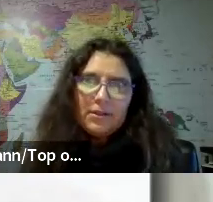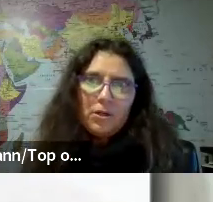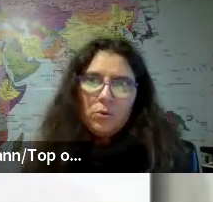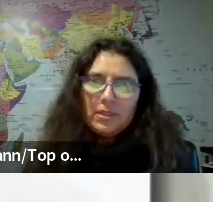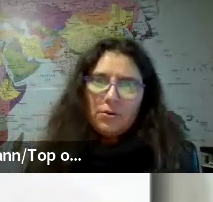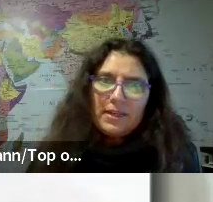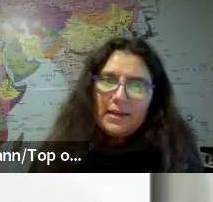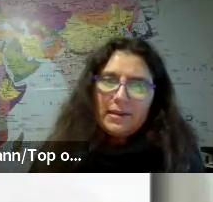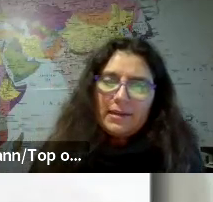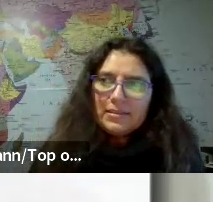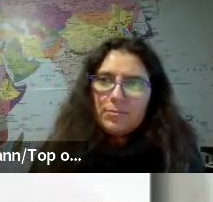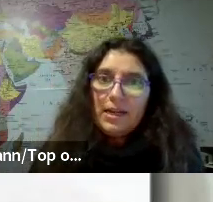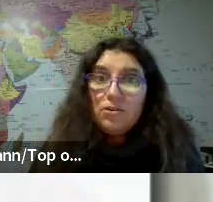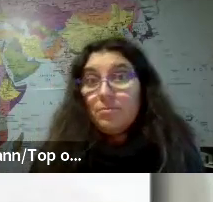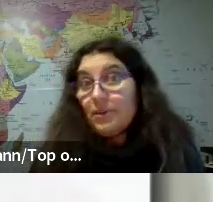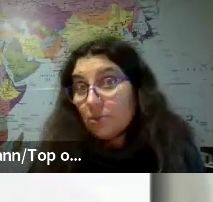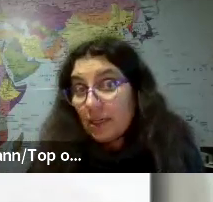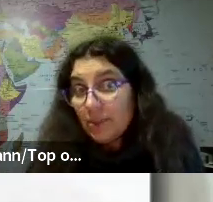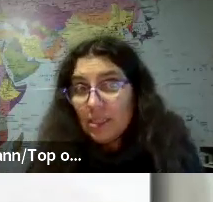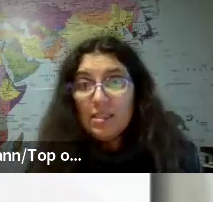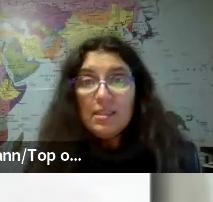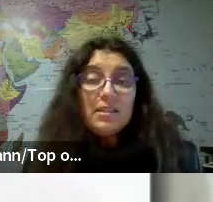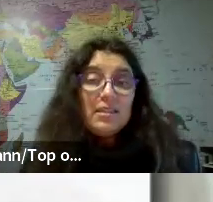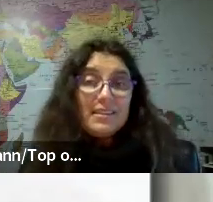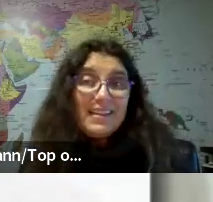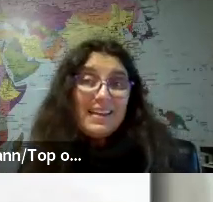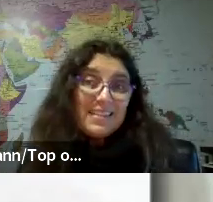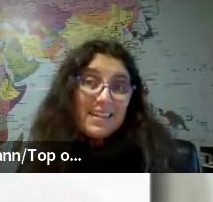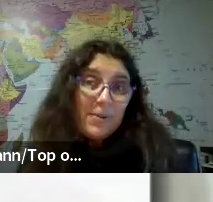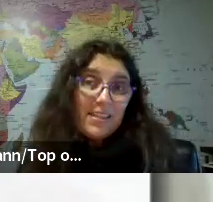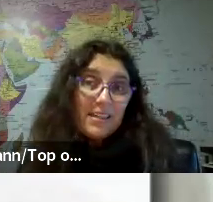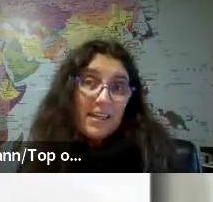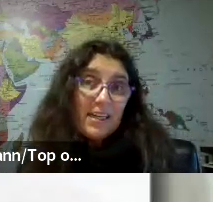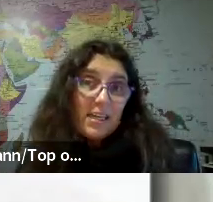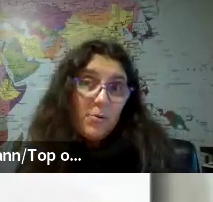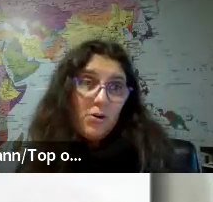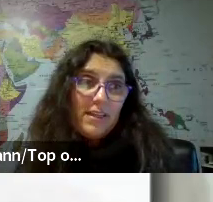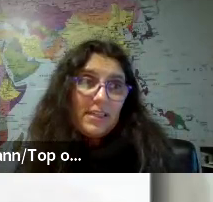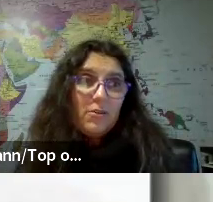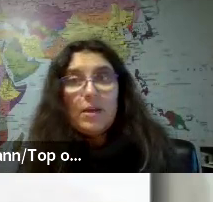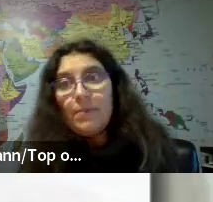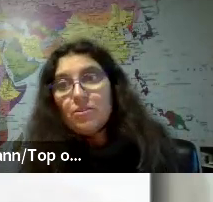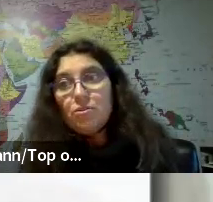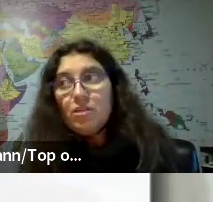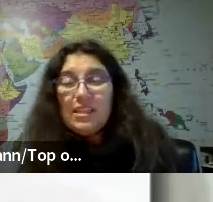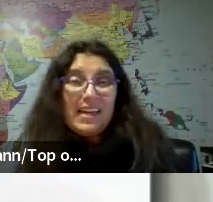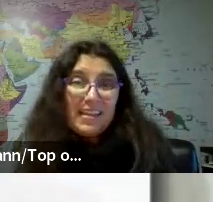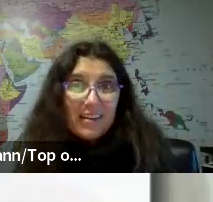si a alguien no le gusta o viene a quejarse por algo, me va a tocar a mí. Tiene que ser capaz de trabajar en equipo o va a estar en un espacio en el